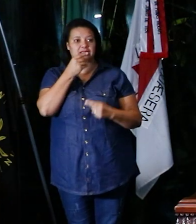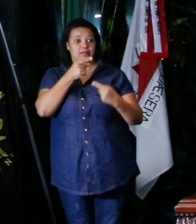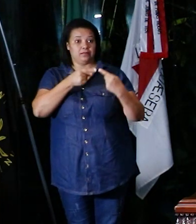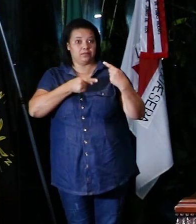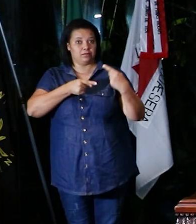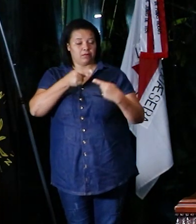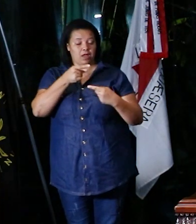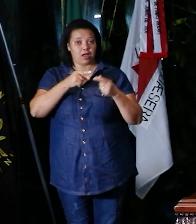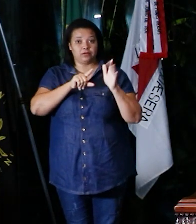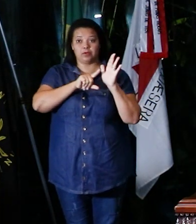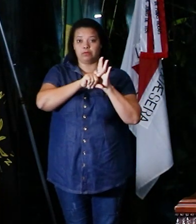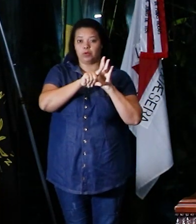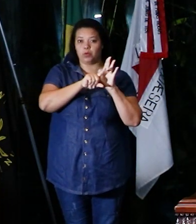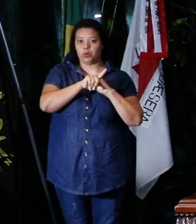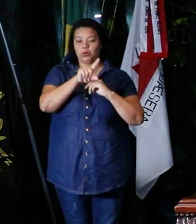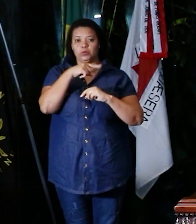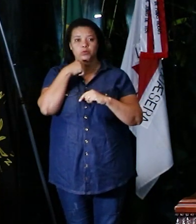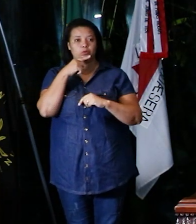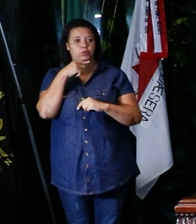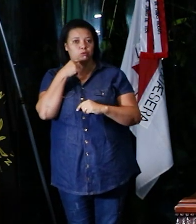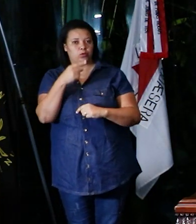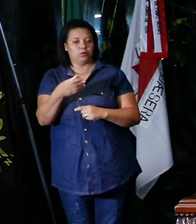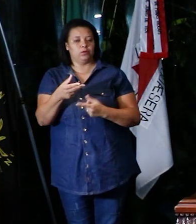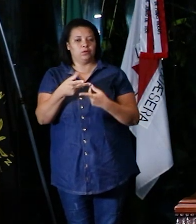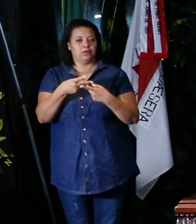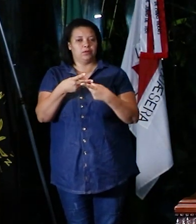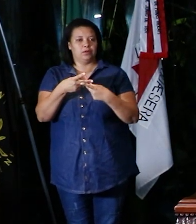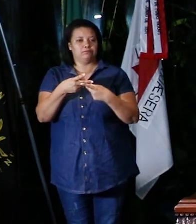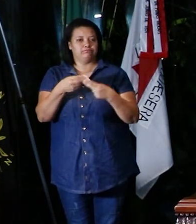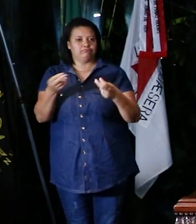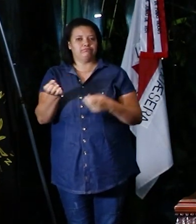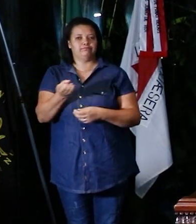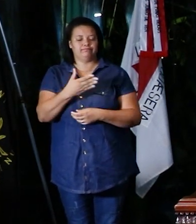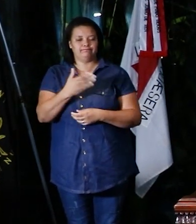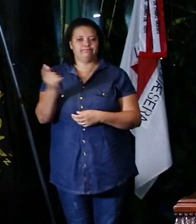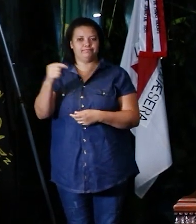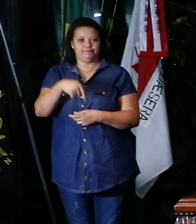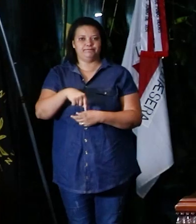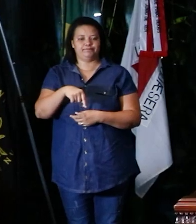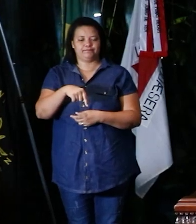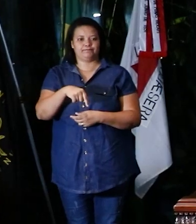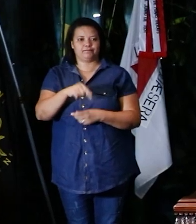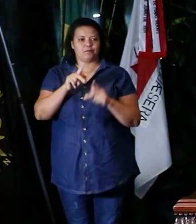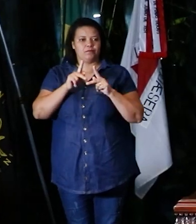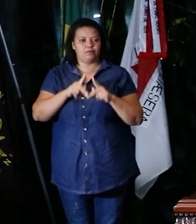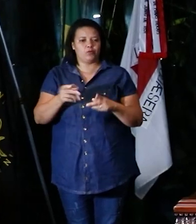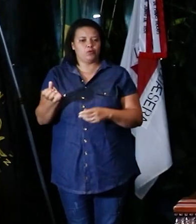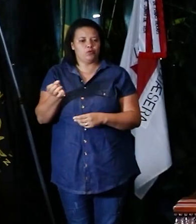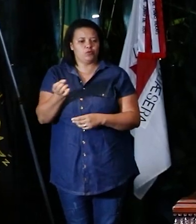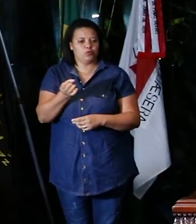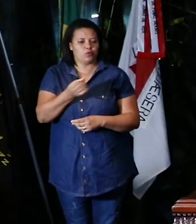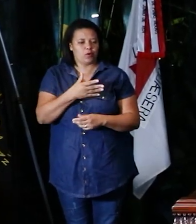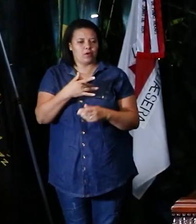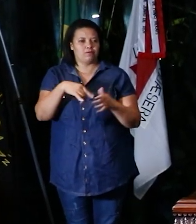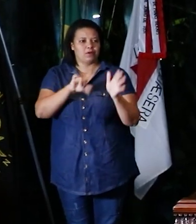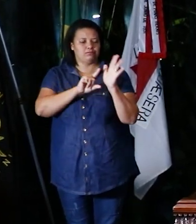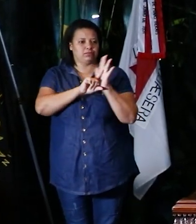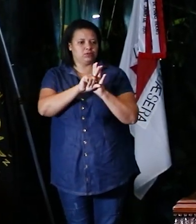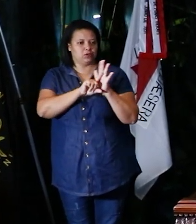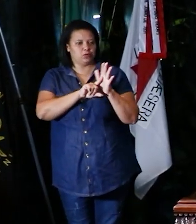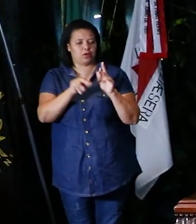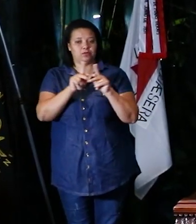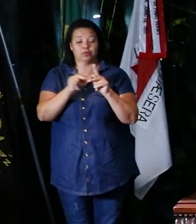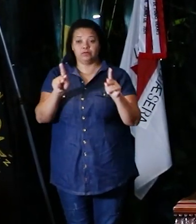debates, cheia de novidades. Vieram aqui pessoas que trouxeram novidades, que são pesquisadores